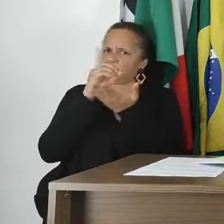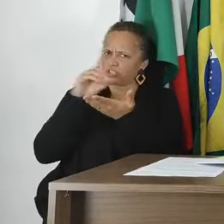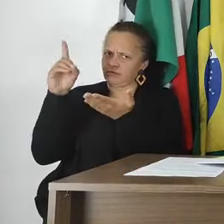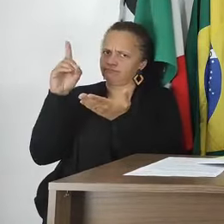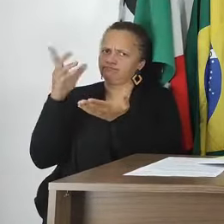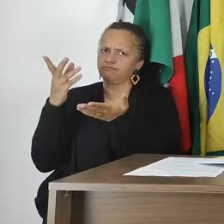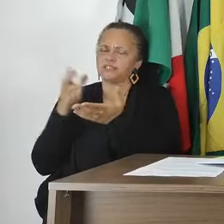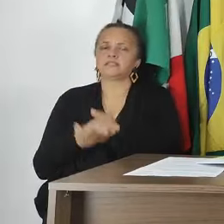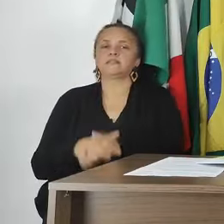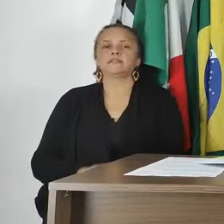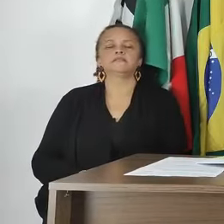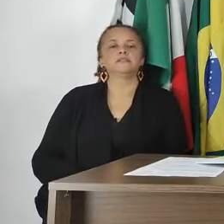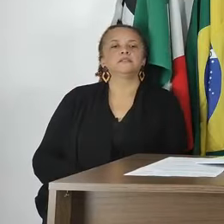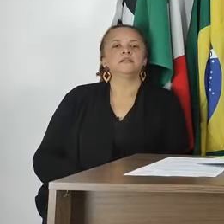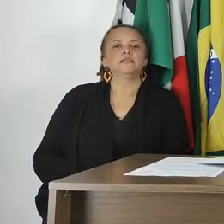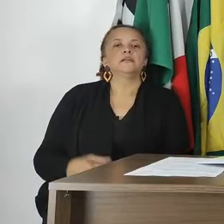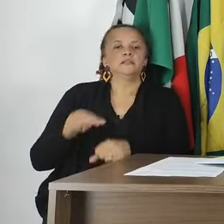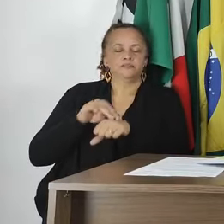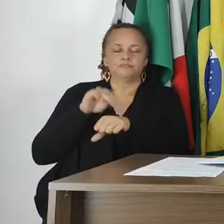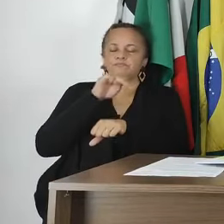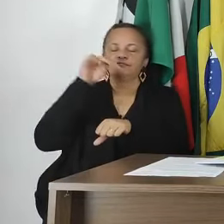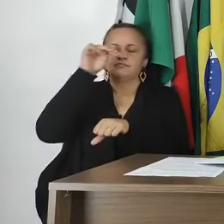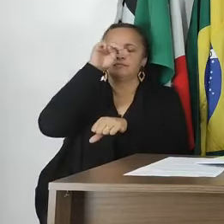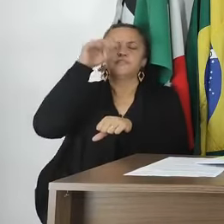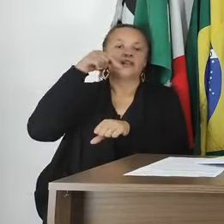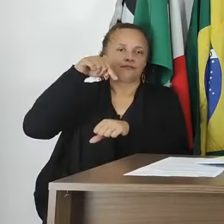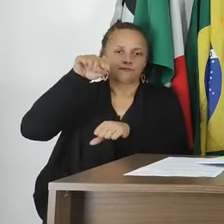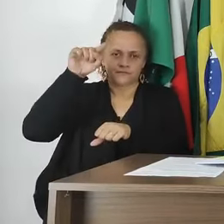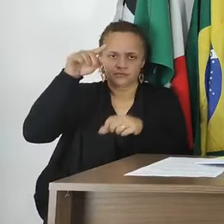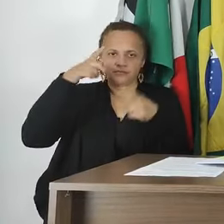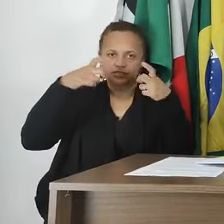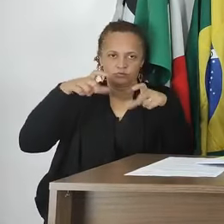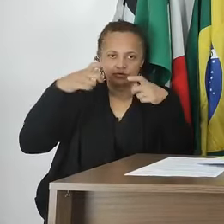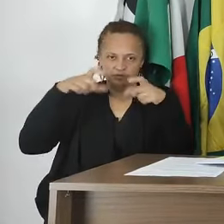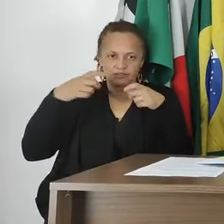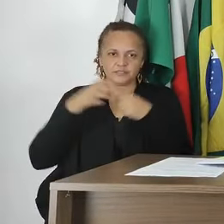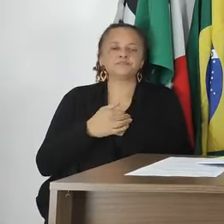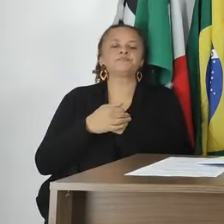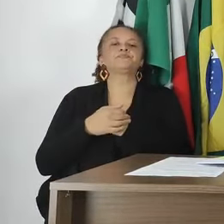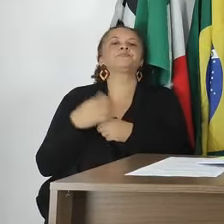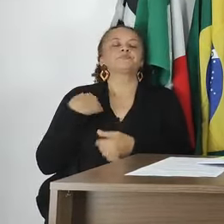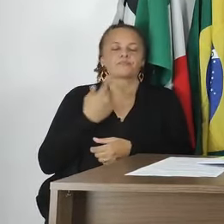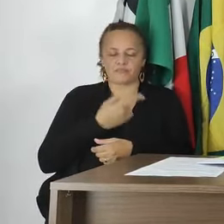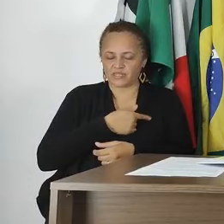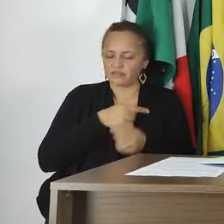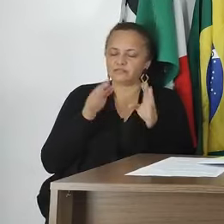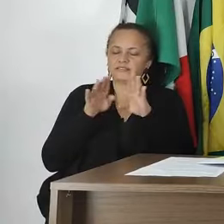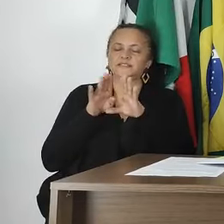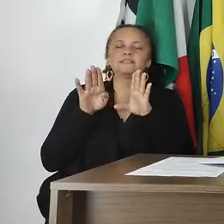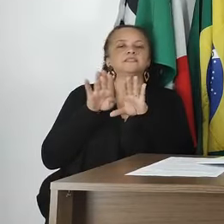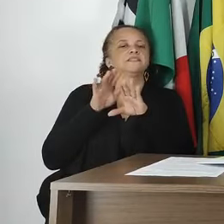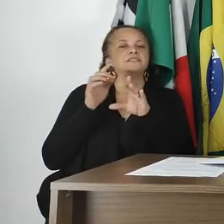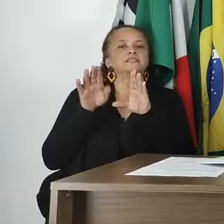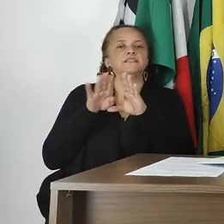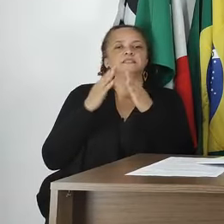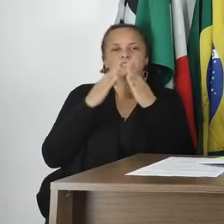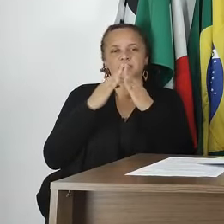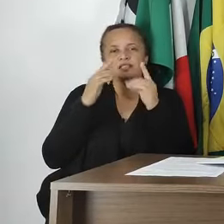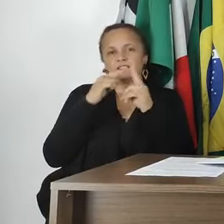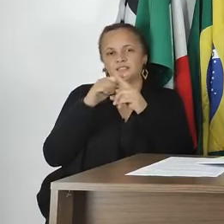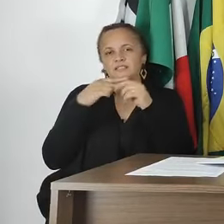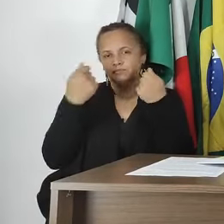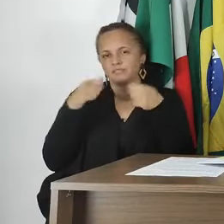do Evangelho. Então, esses missionários são mandados para esses lugares e a gente, como igreja, tem que apoiá-los. A gente tem que estar ali sempre